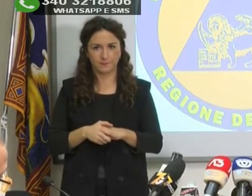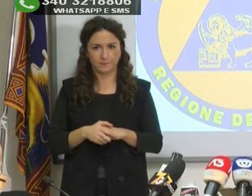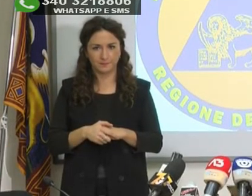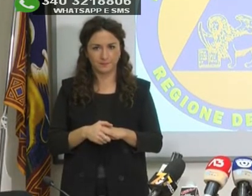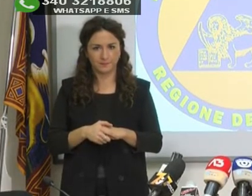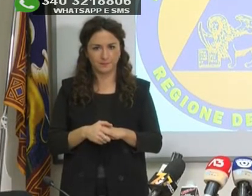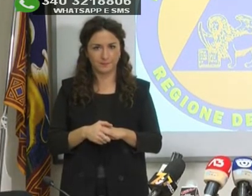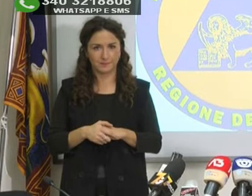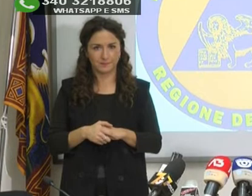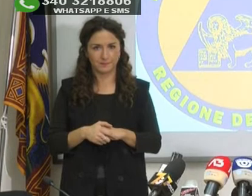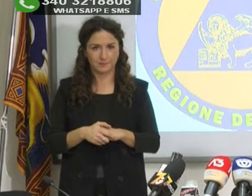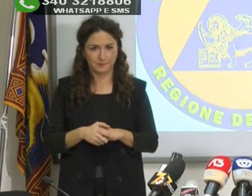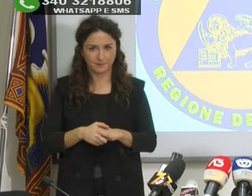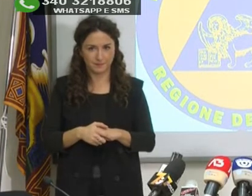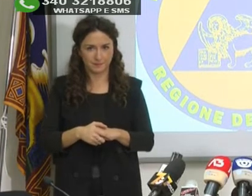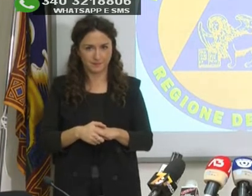Non ho capito, se lo